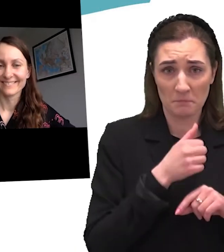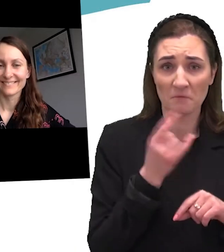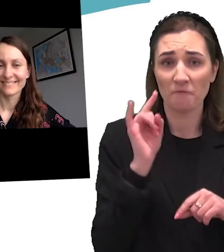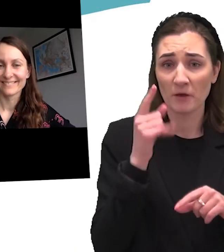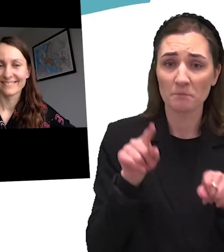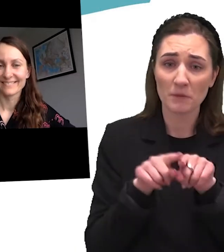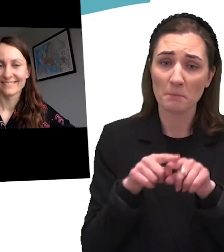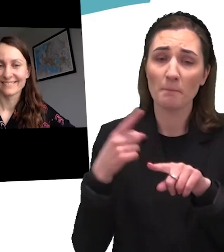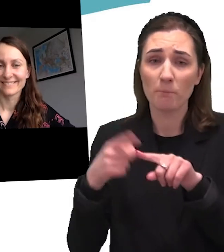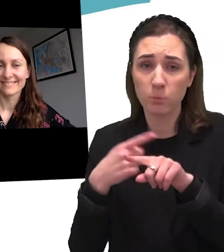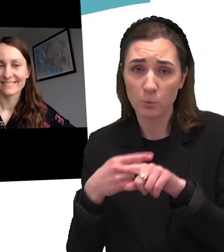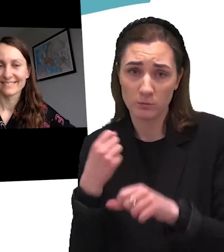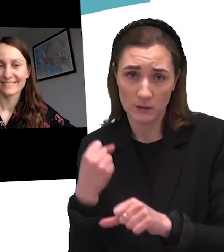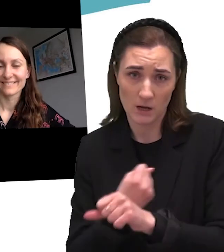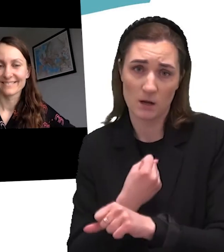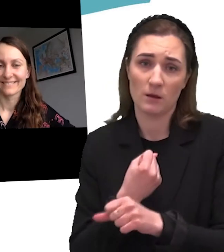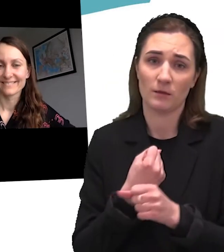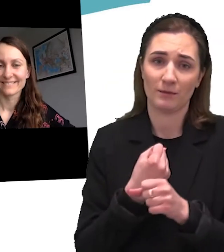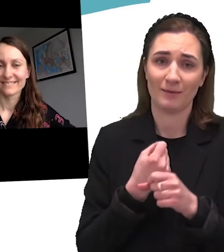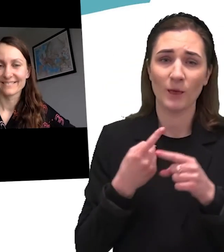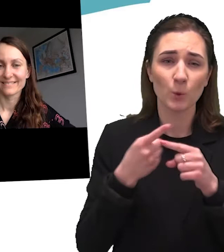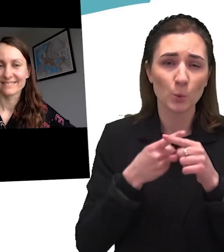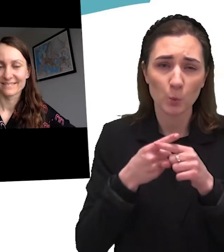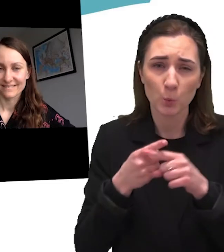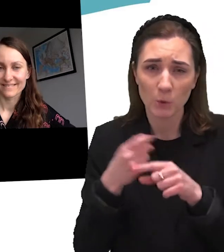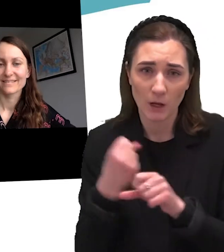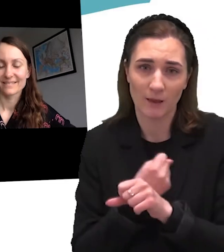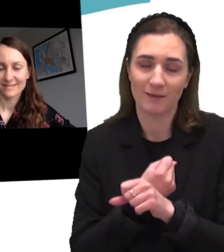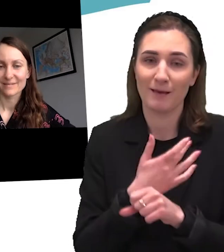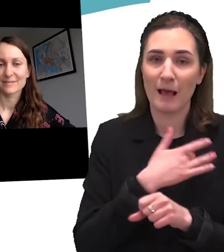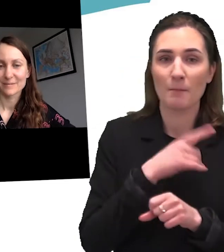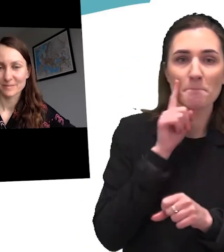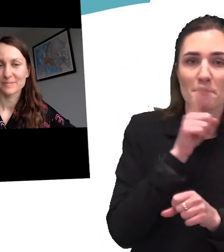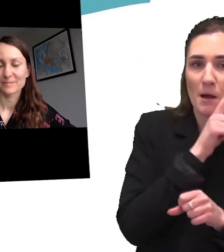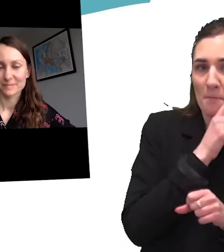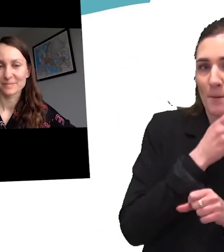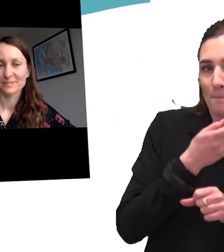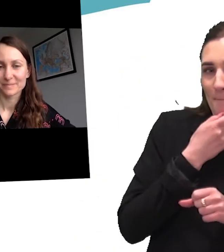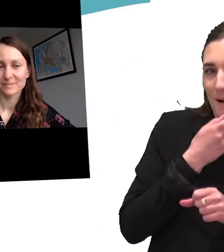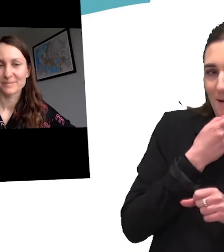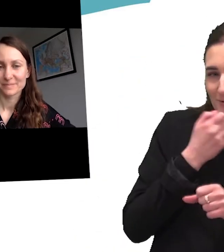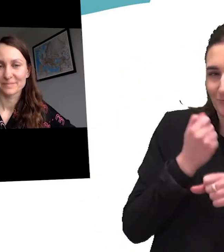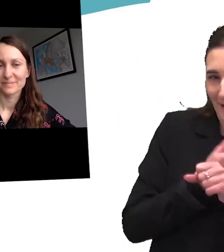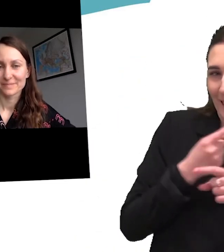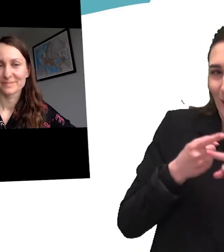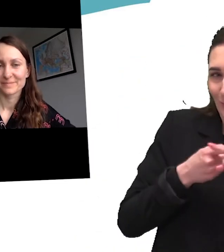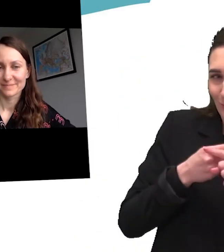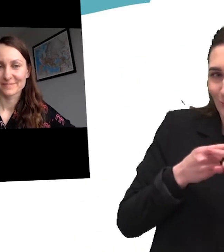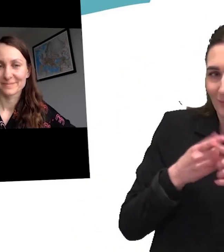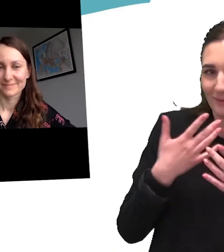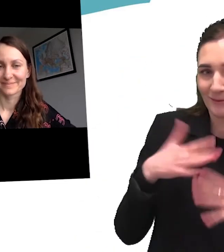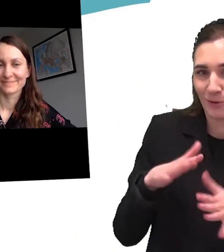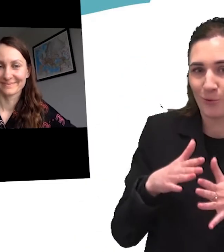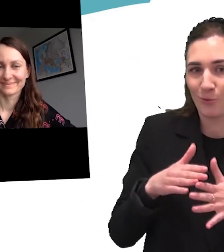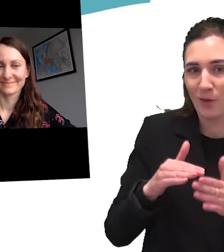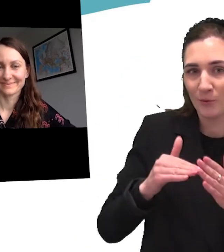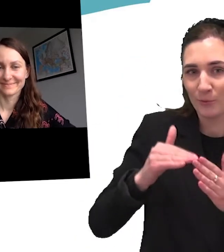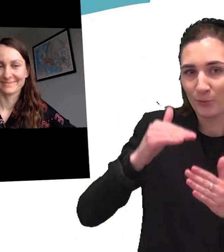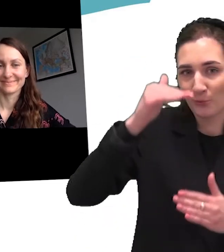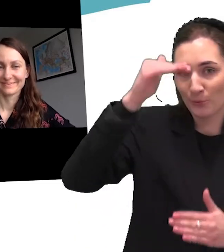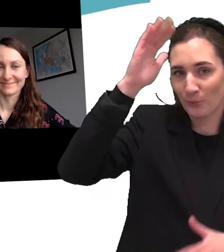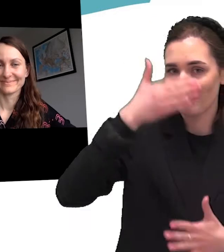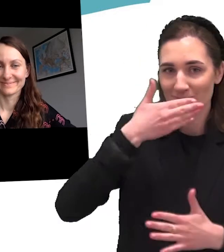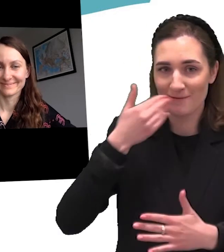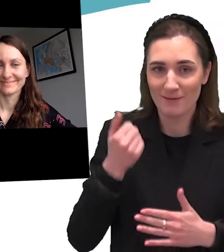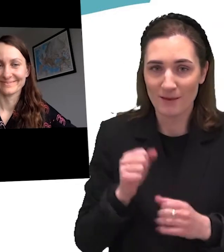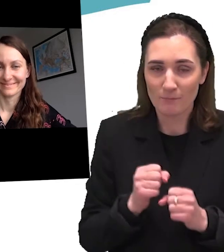garnyrą, nes vaikam reikia ir tos pačios bulvės ir grūdų. Mamam gal reikia mažiau, nes jos